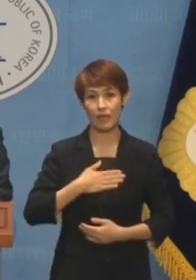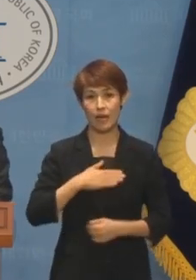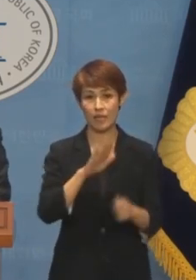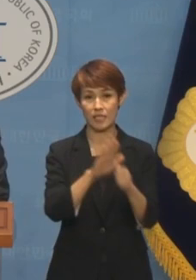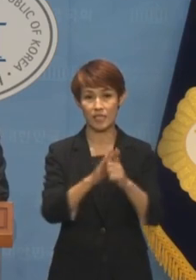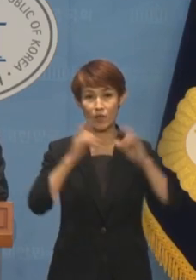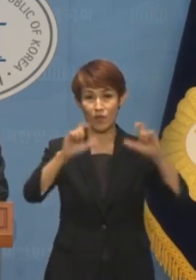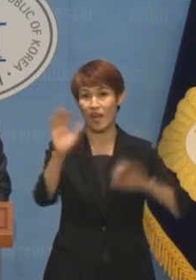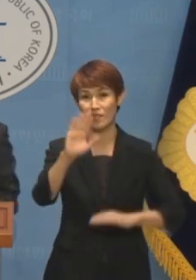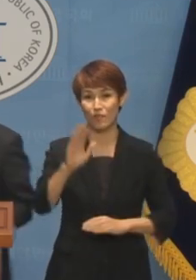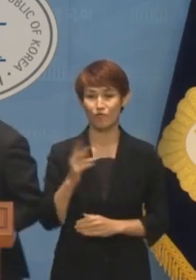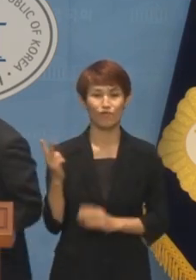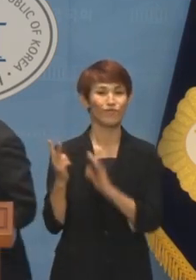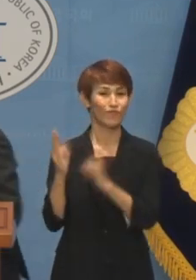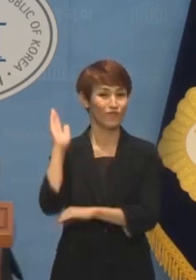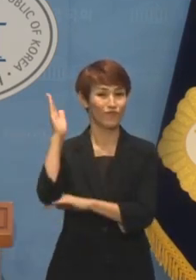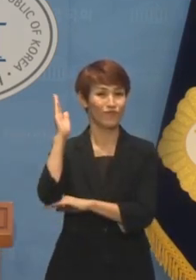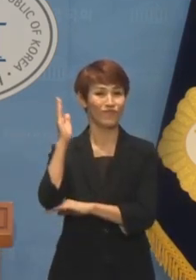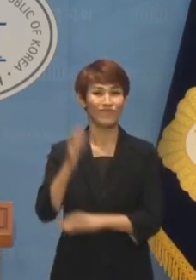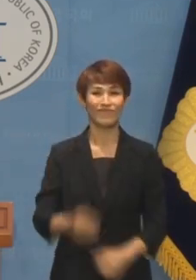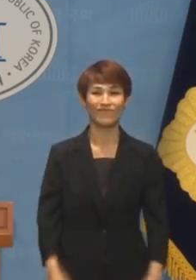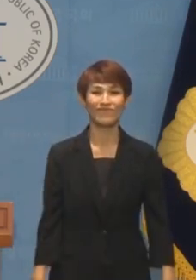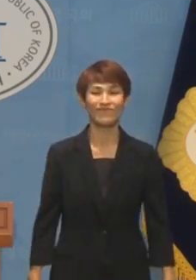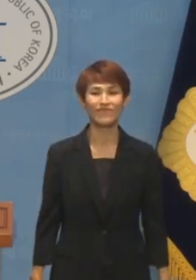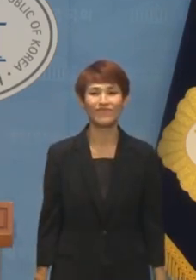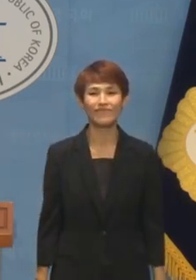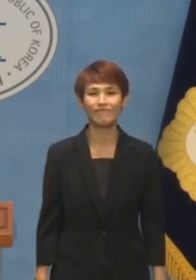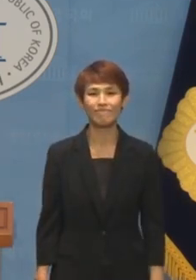분이 하시는 겁니다. 네.